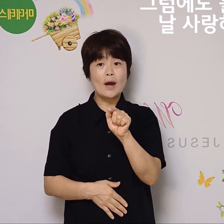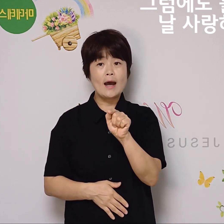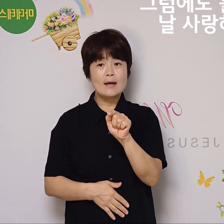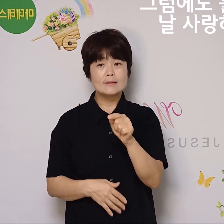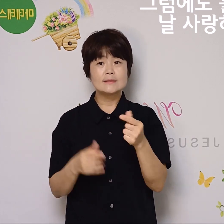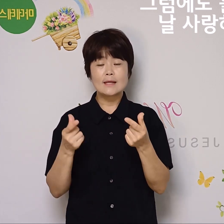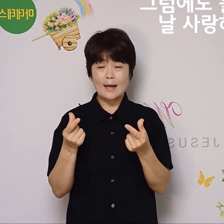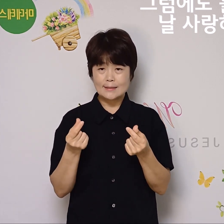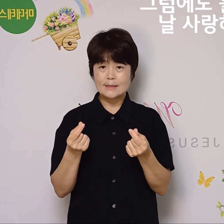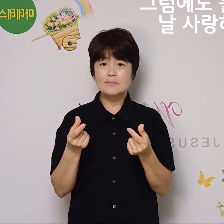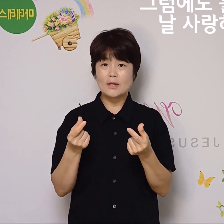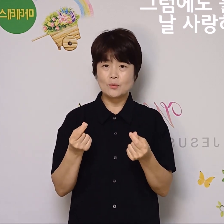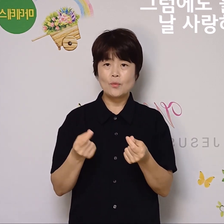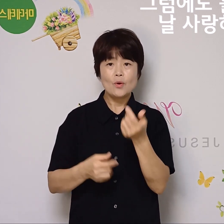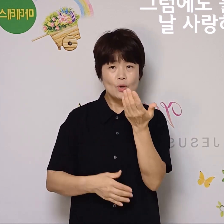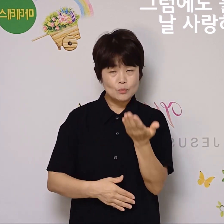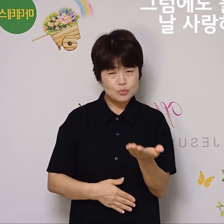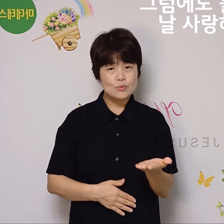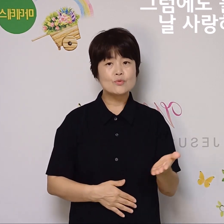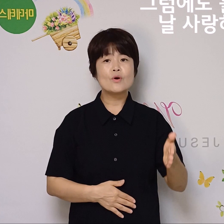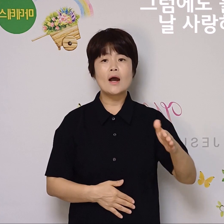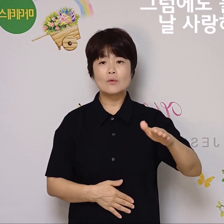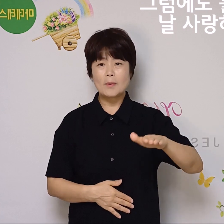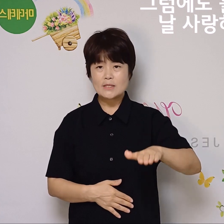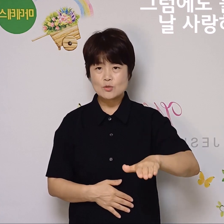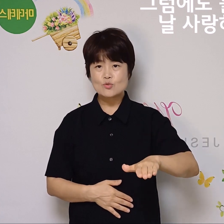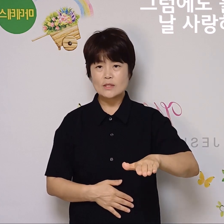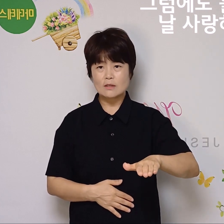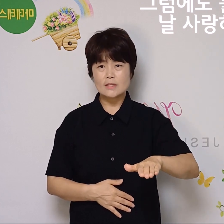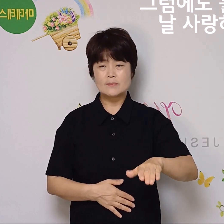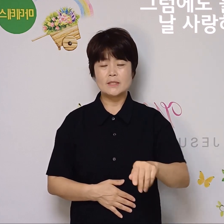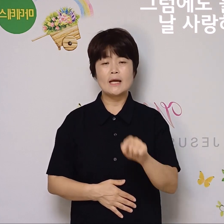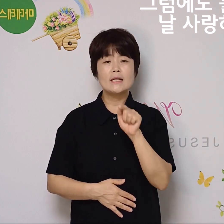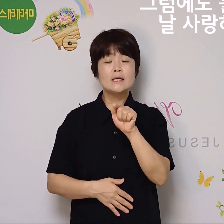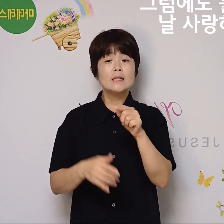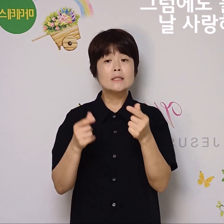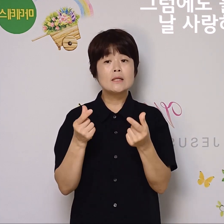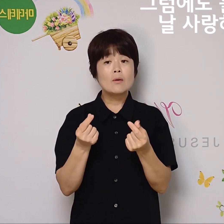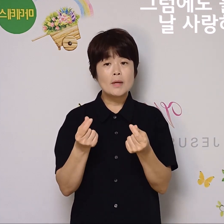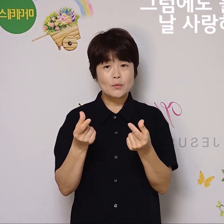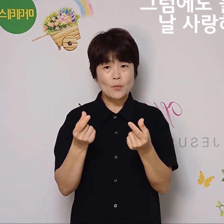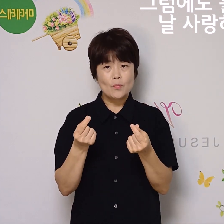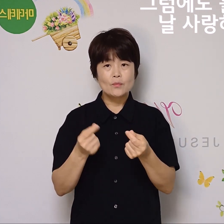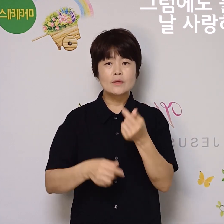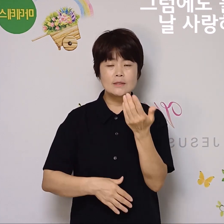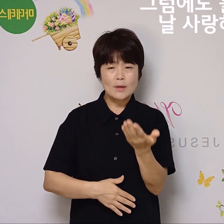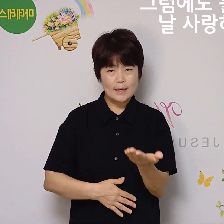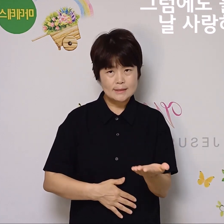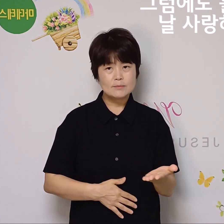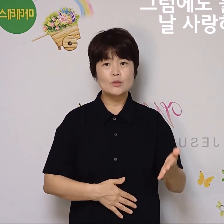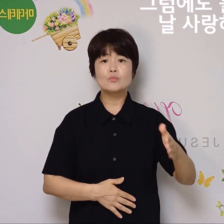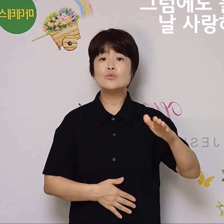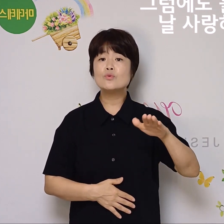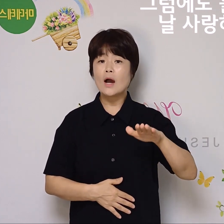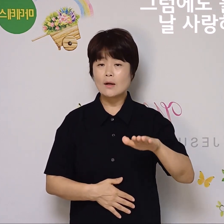그와 같음에도 불구하고 반전수화 넣겠습니다. 그럼에도 그와 같음에도